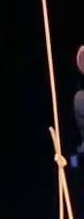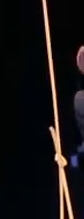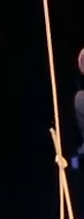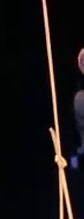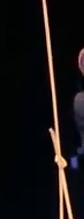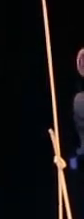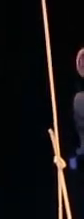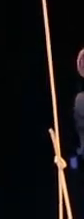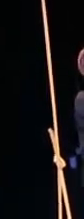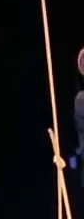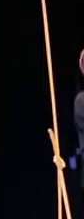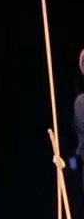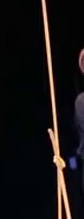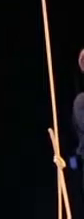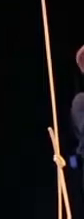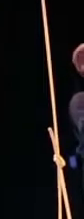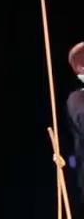idag.